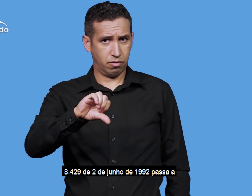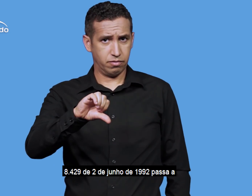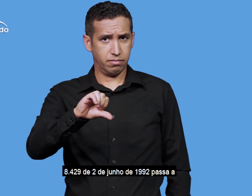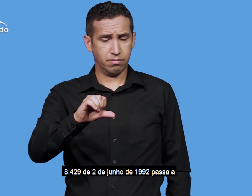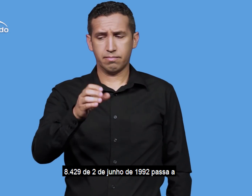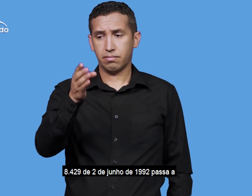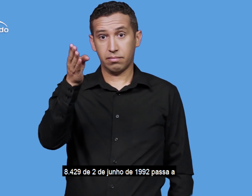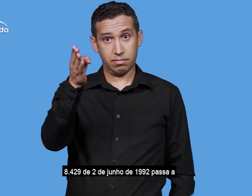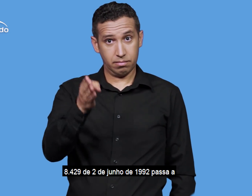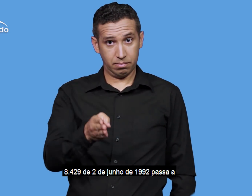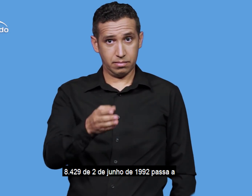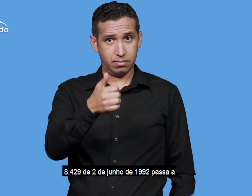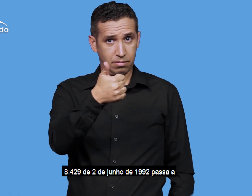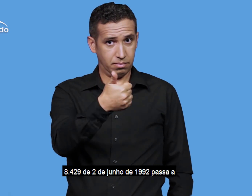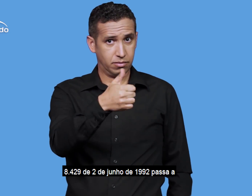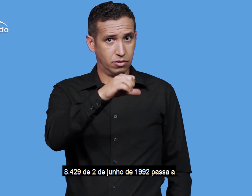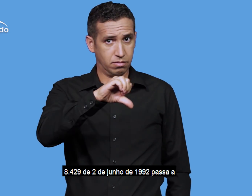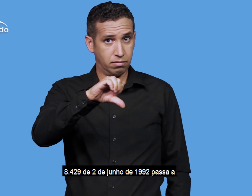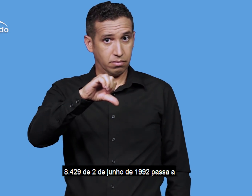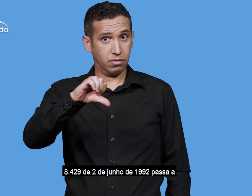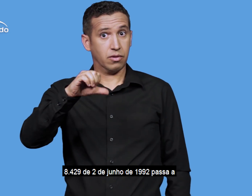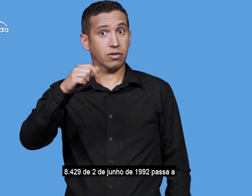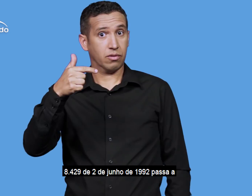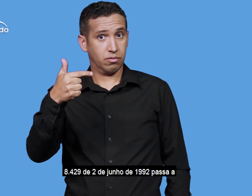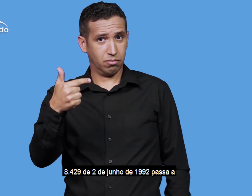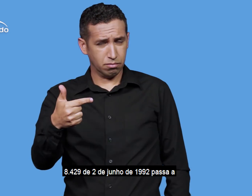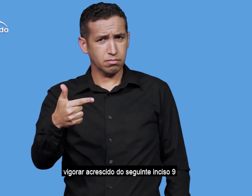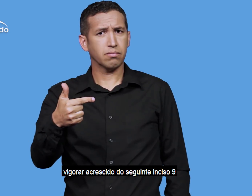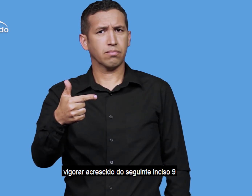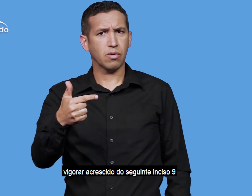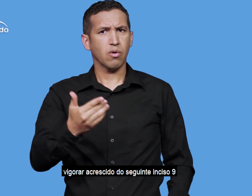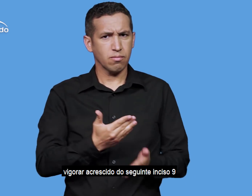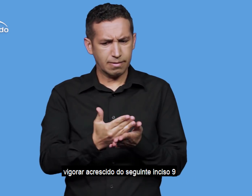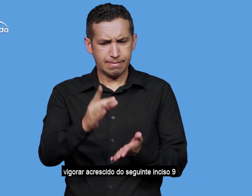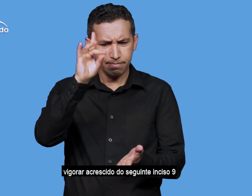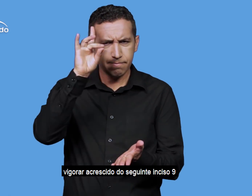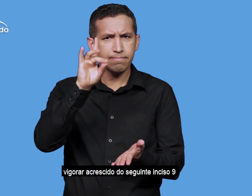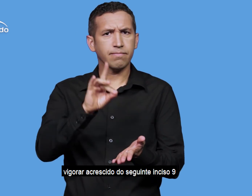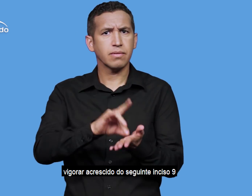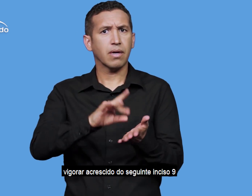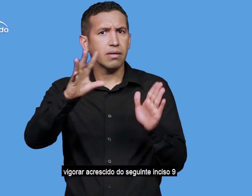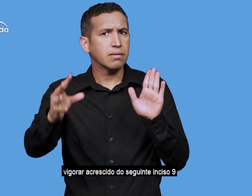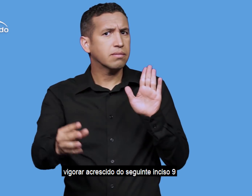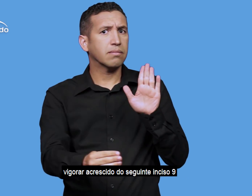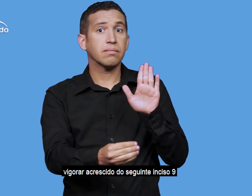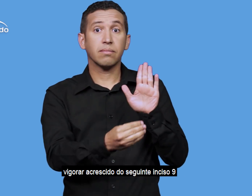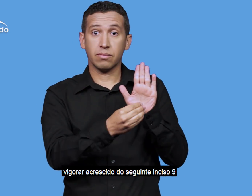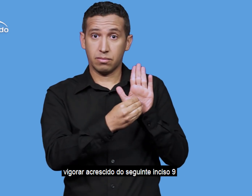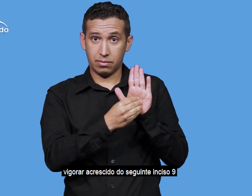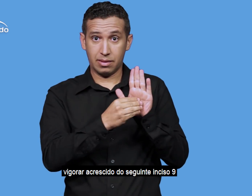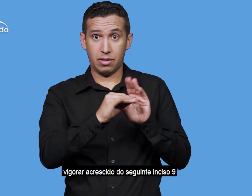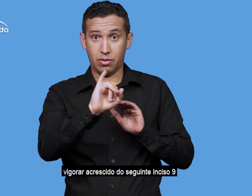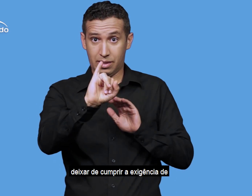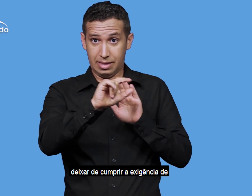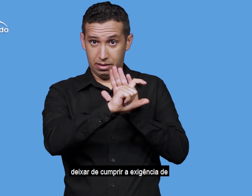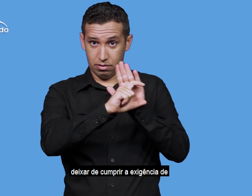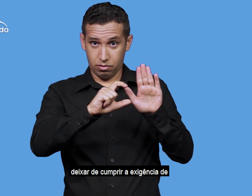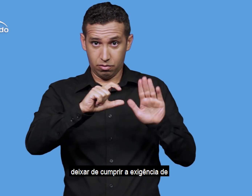de 1992 passa a vigorar acrescido do seguinte inciso 9 deixar de